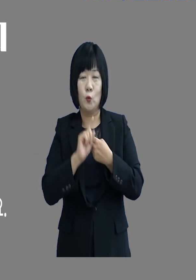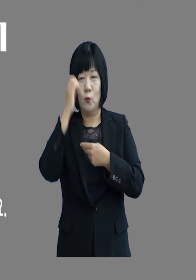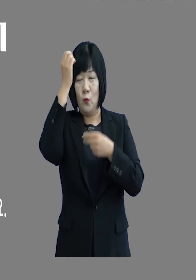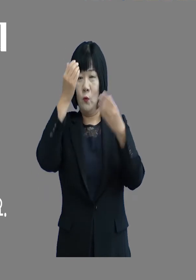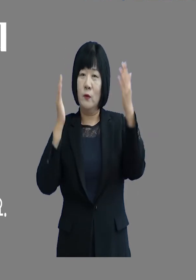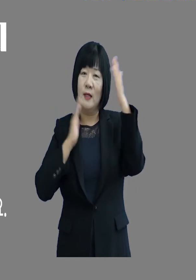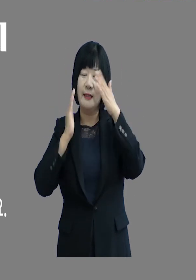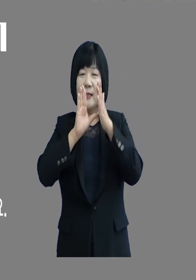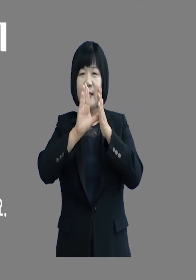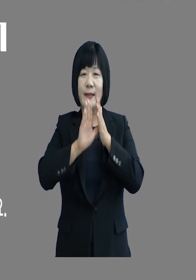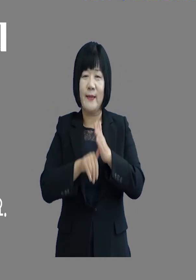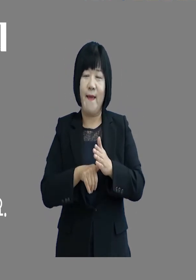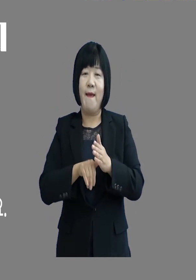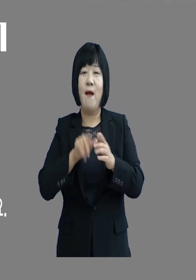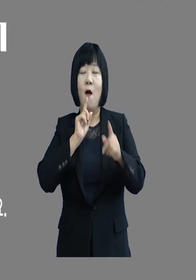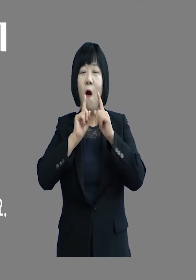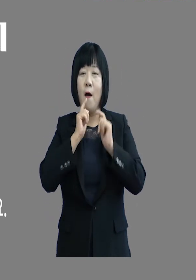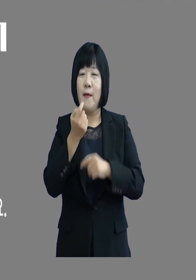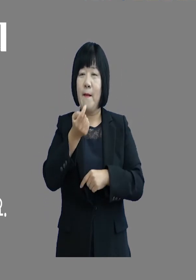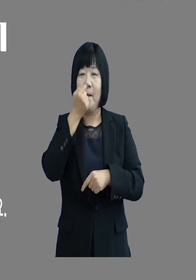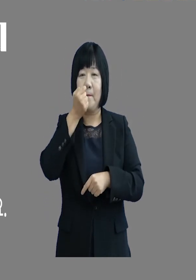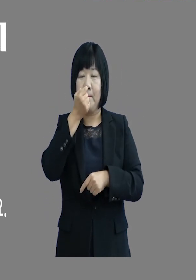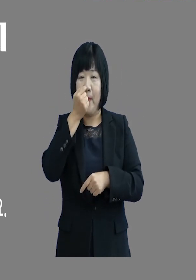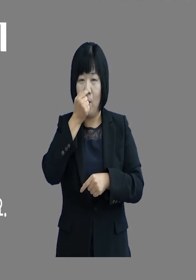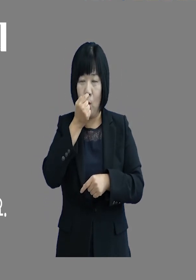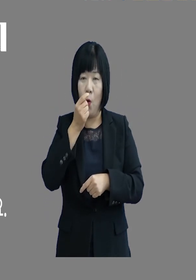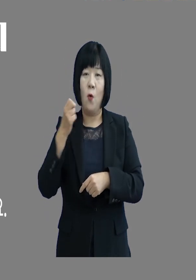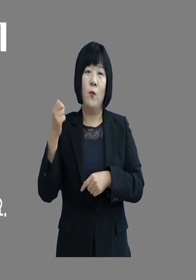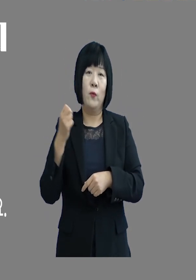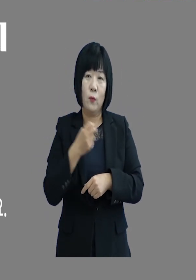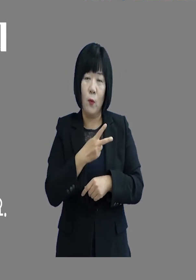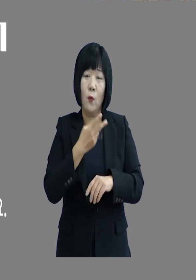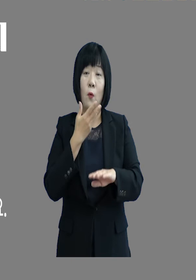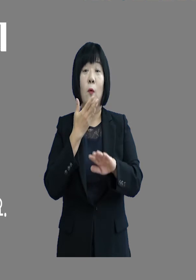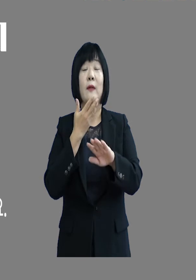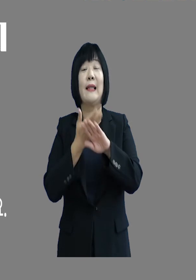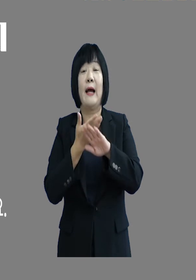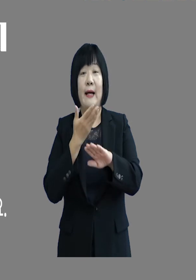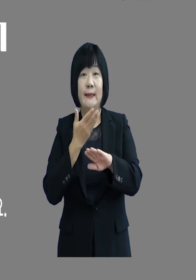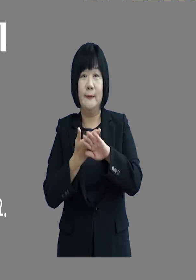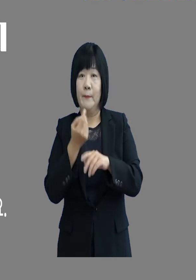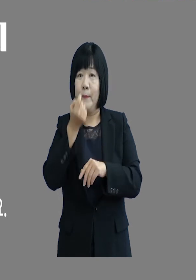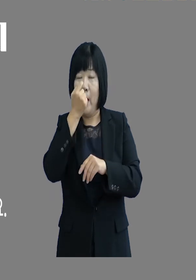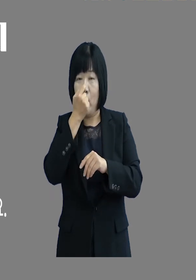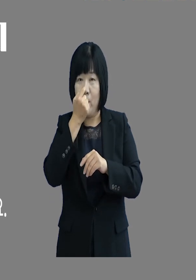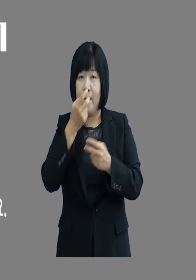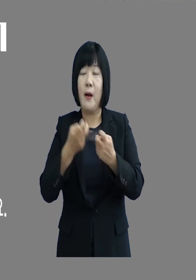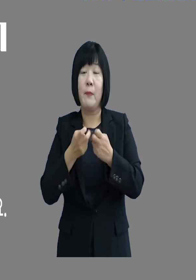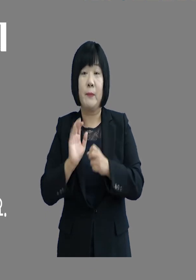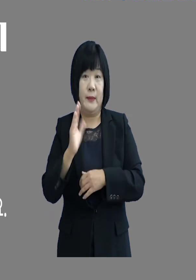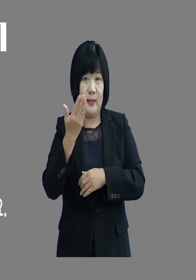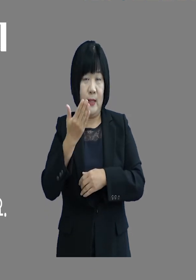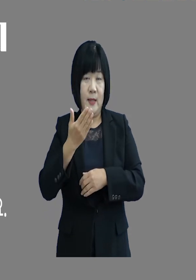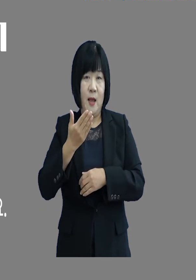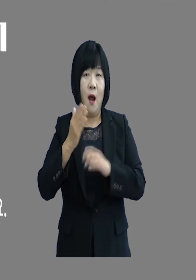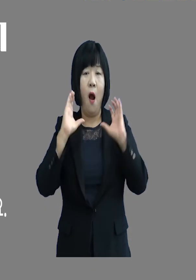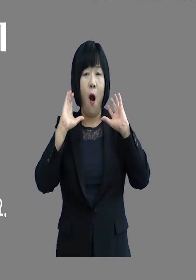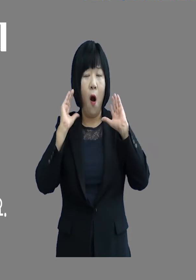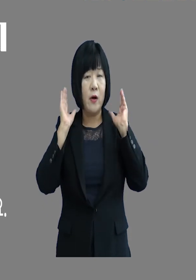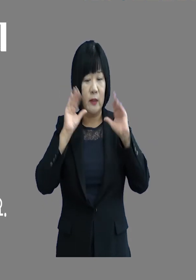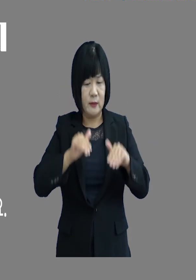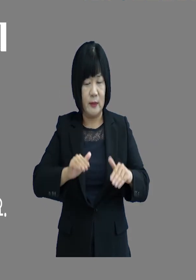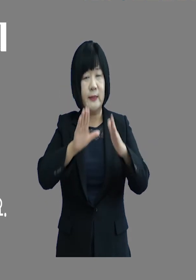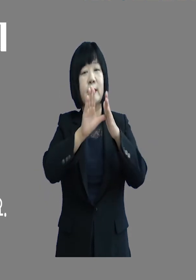언어를 배우고 또 그 언어를 통해 또 다른 배움의 기회를 얻게 되죠. 그래서 어릴 때부터 나의 언어를 알게 해주는